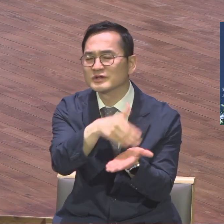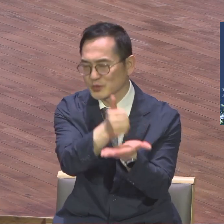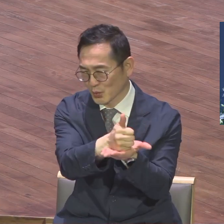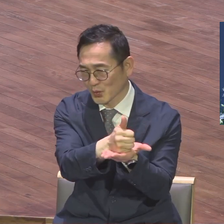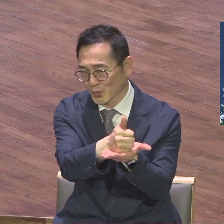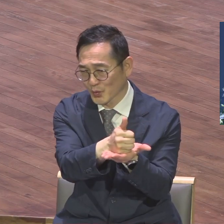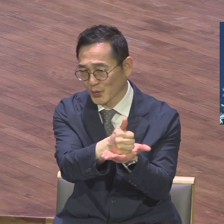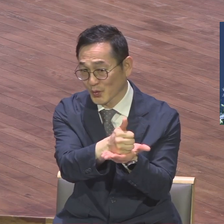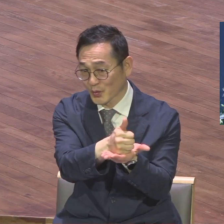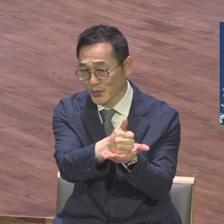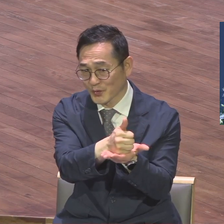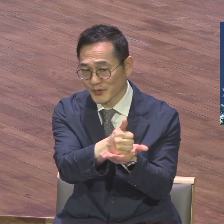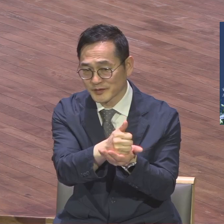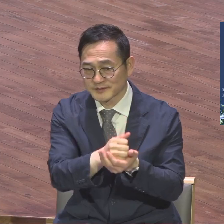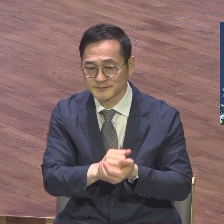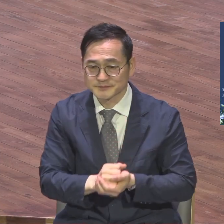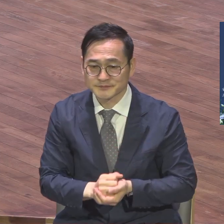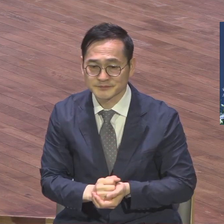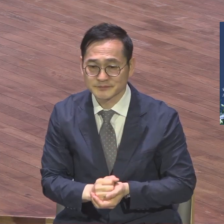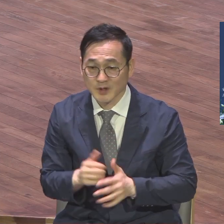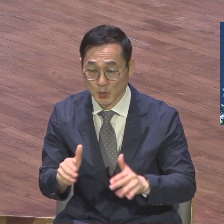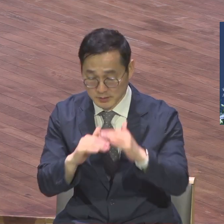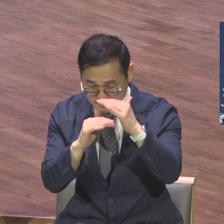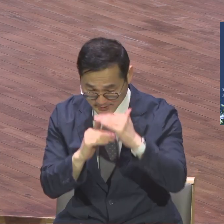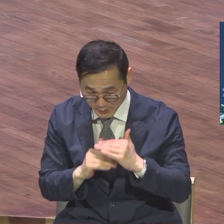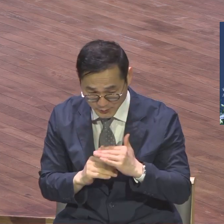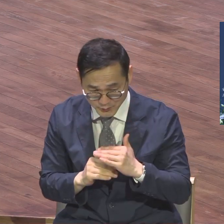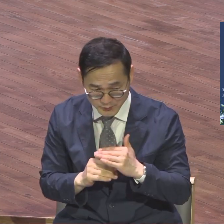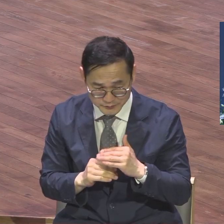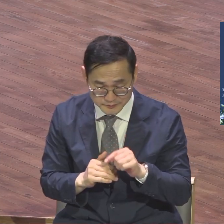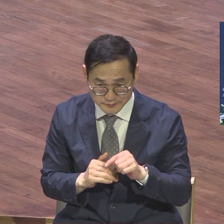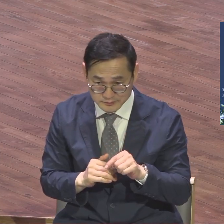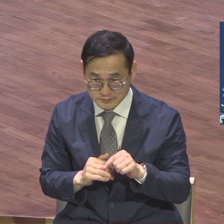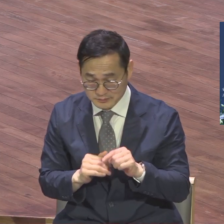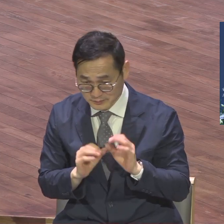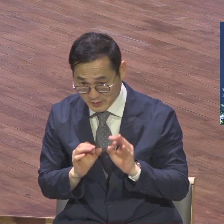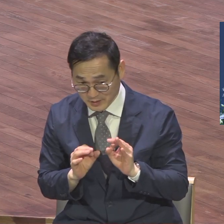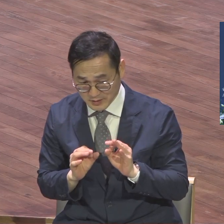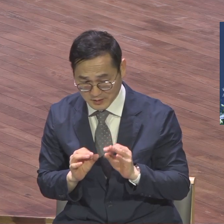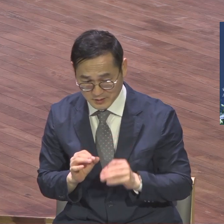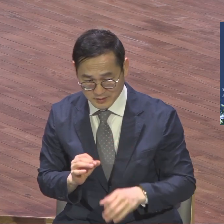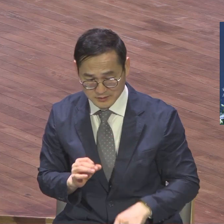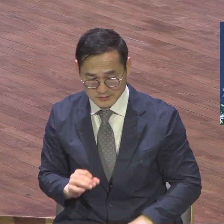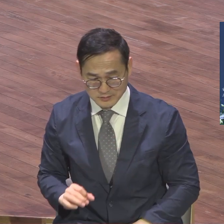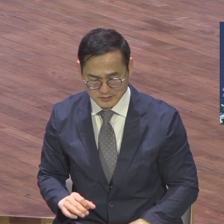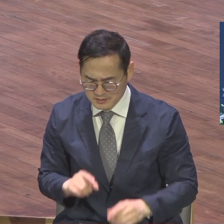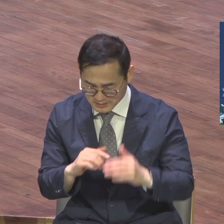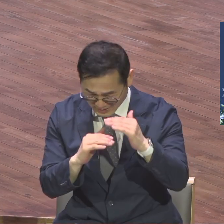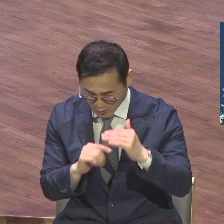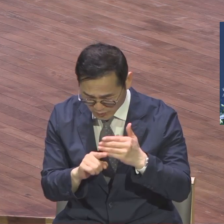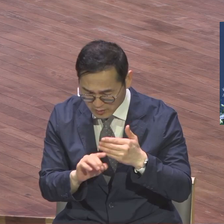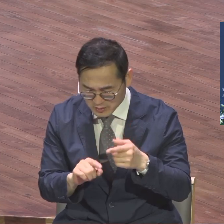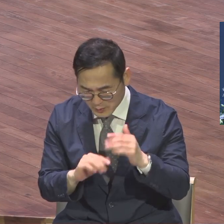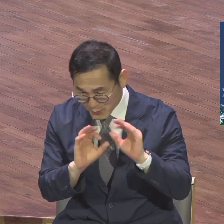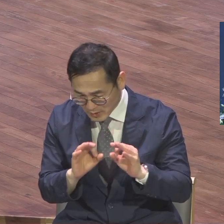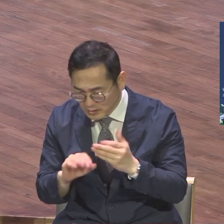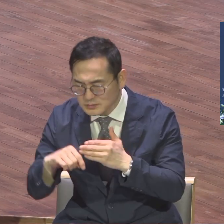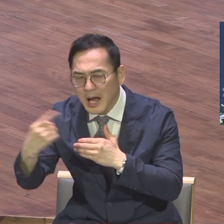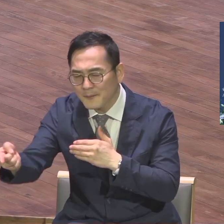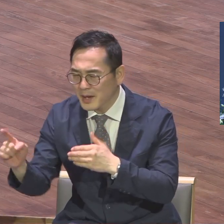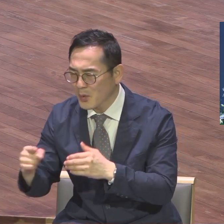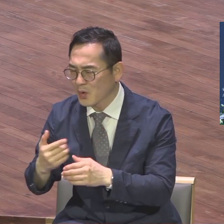35절 이후에 보면 오늘 본문의 사건 이후에도 제자들이 또 부딪힙니다. 야고보와